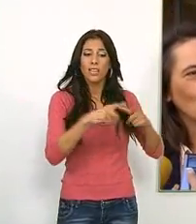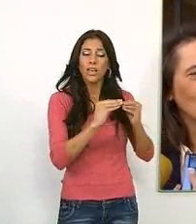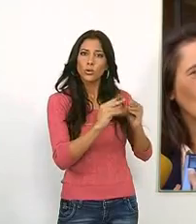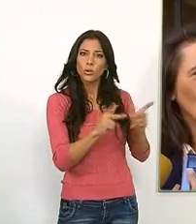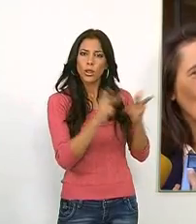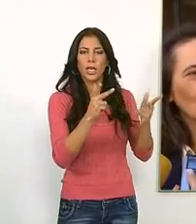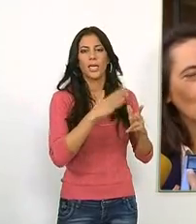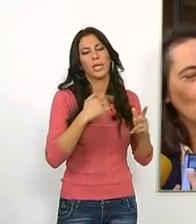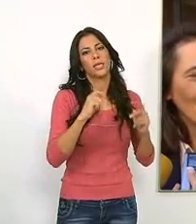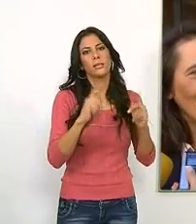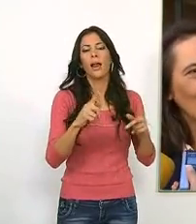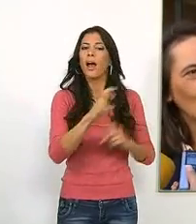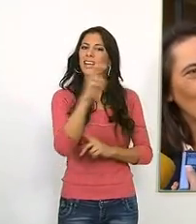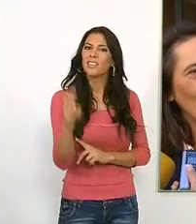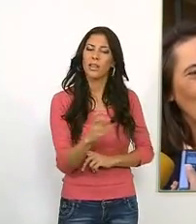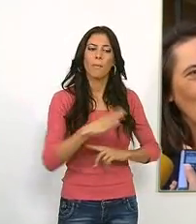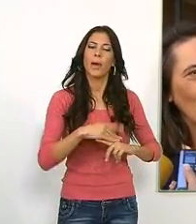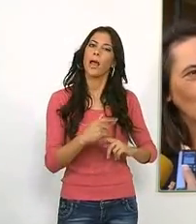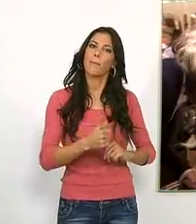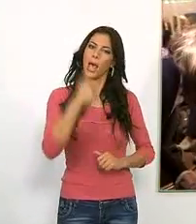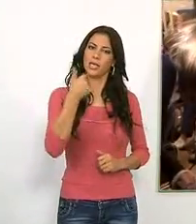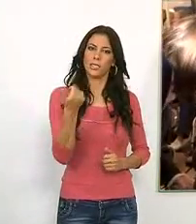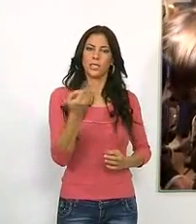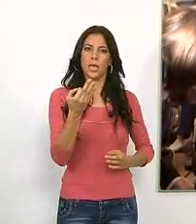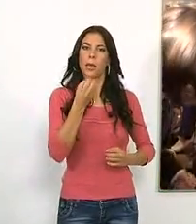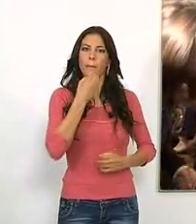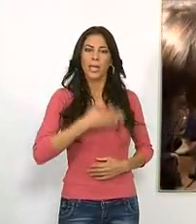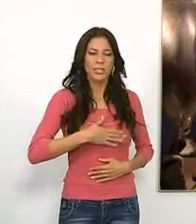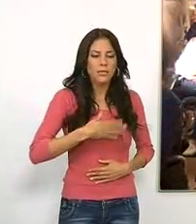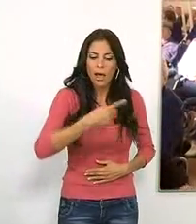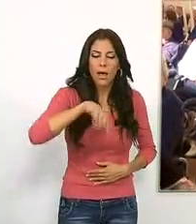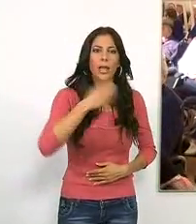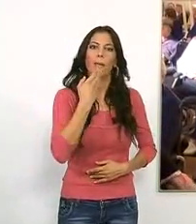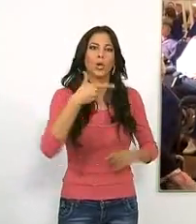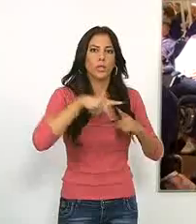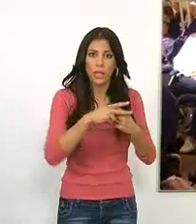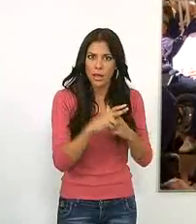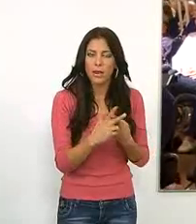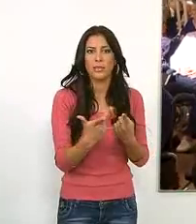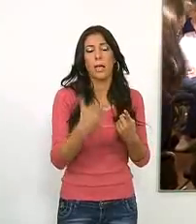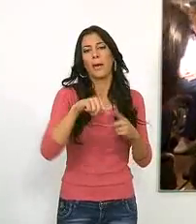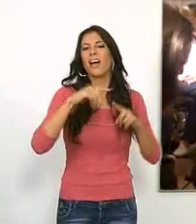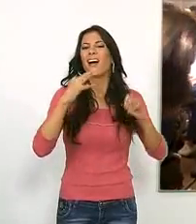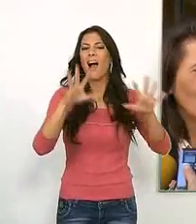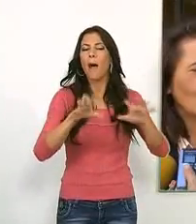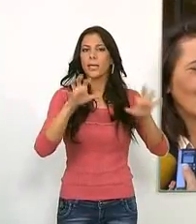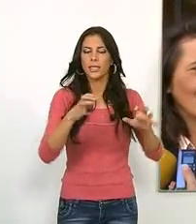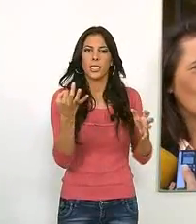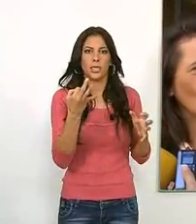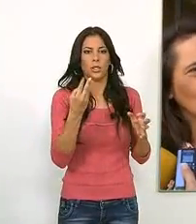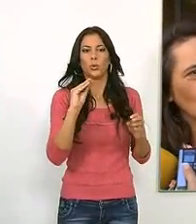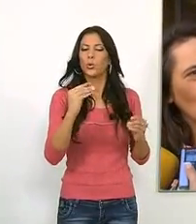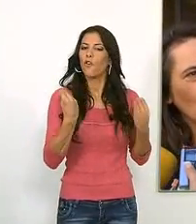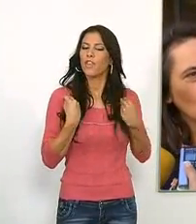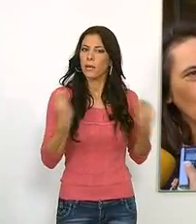asuntos sociales para dar actividades que garantice un mayor bienestar como talleres en los que se aprendan hábitos